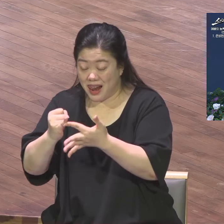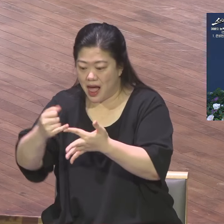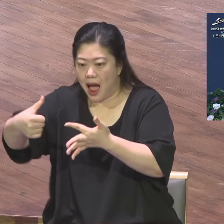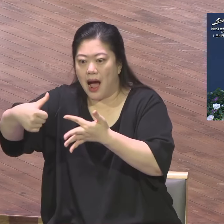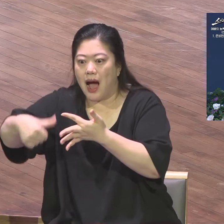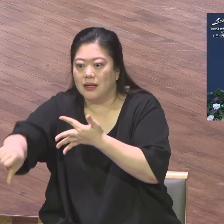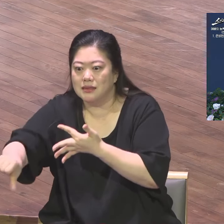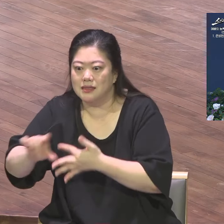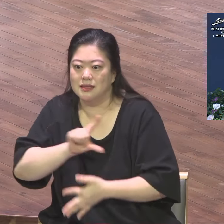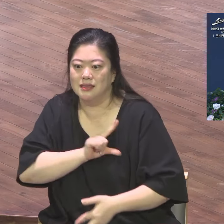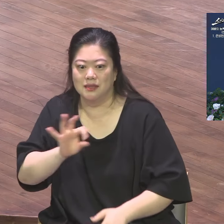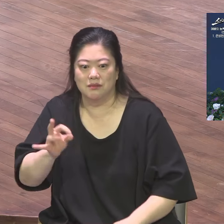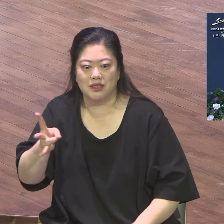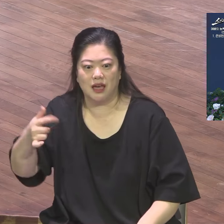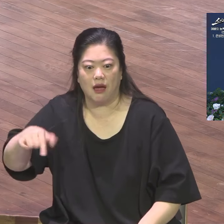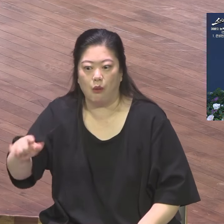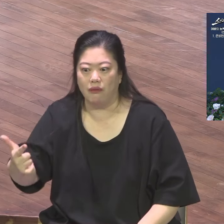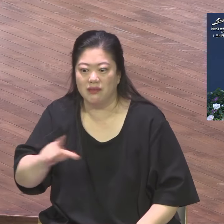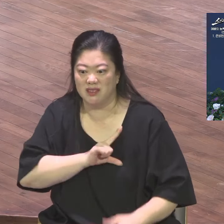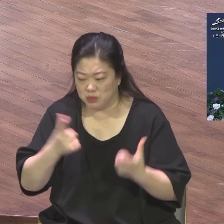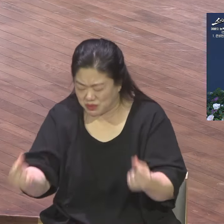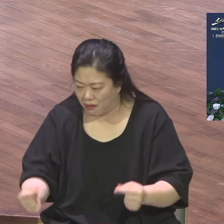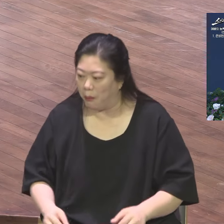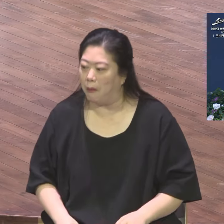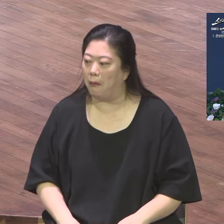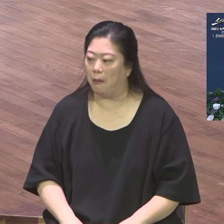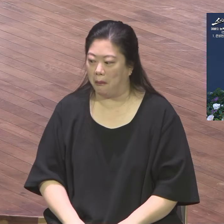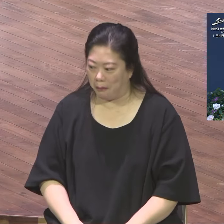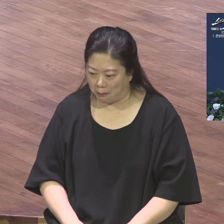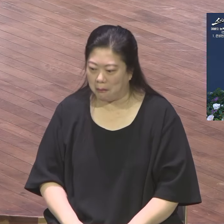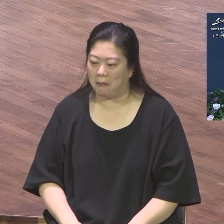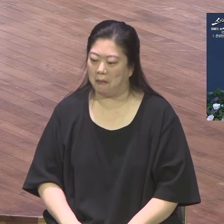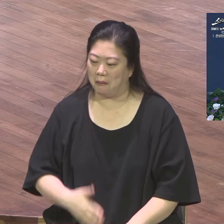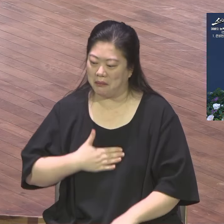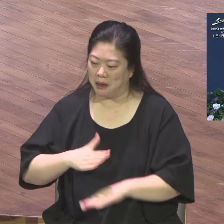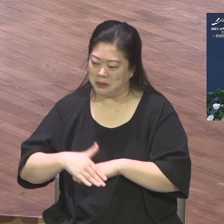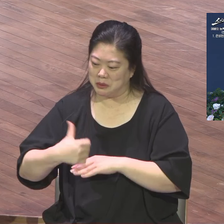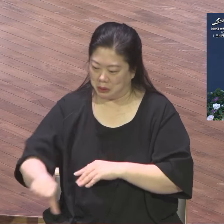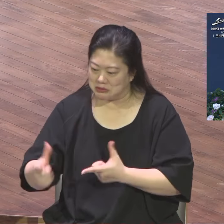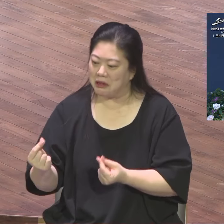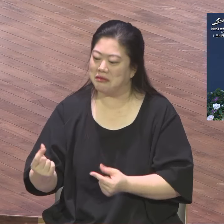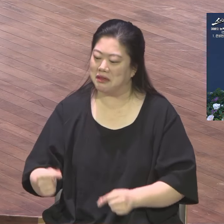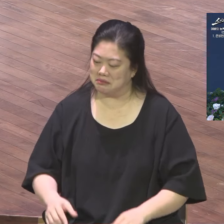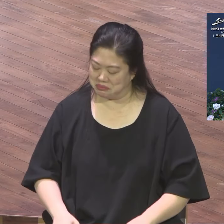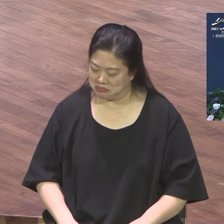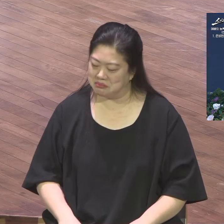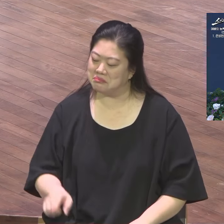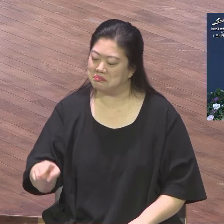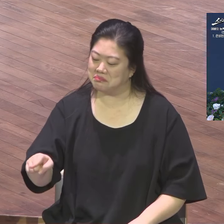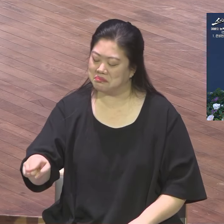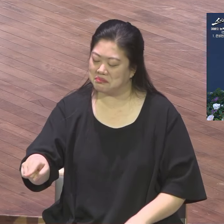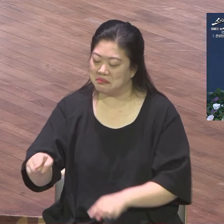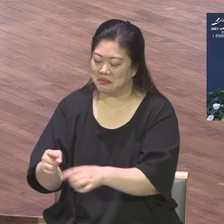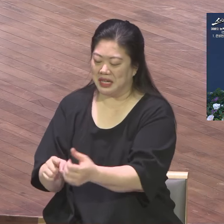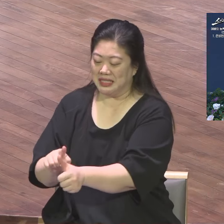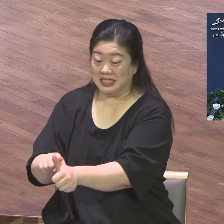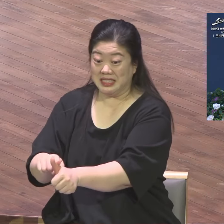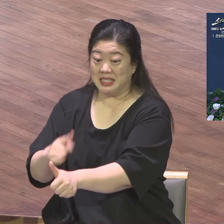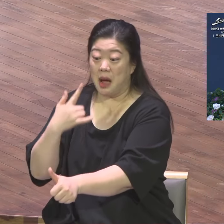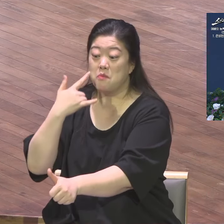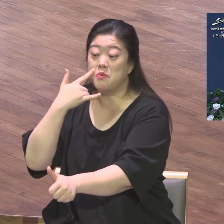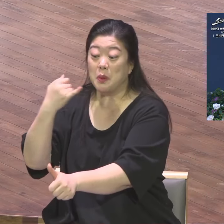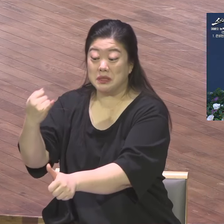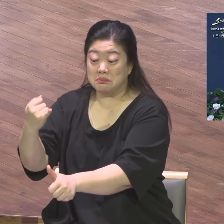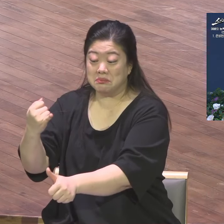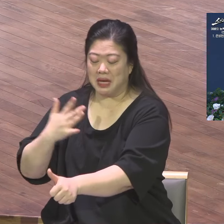근세가 예곤이요. 줄여서 그걸 지어준 거예요. 여기 아나운서 재곤이야. 부모가 내하고 영적 상태가 같네 보니까.